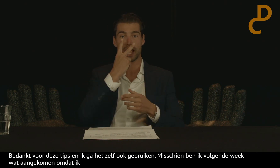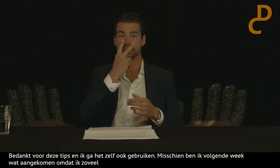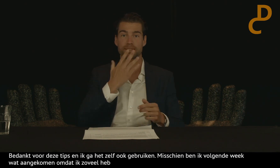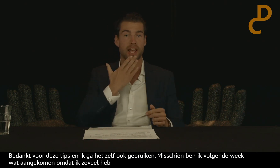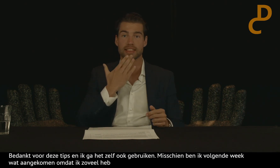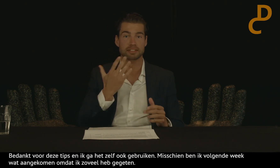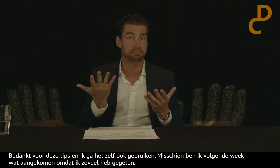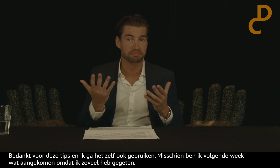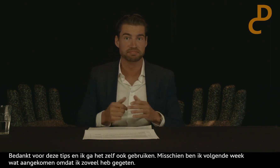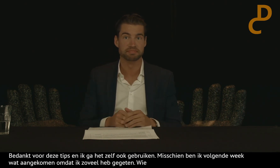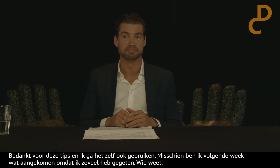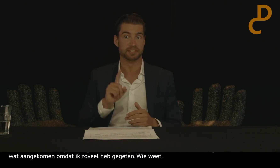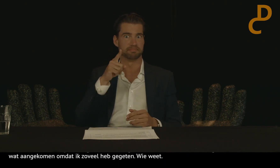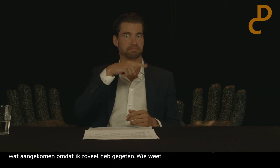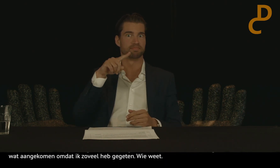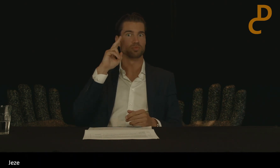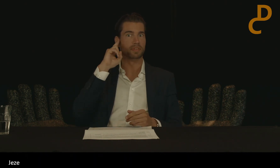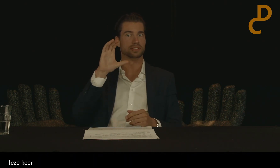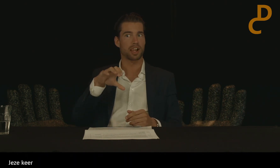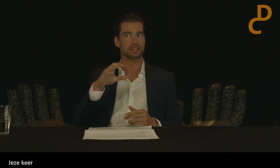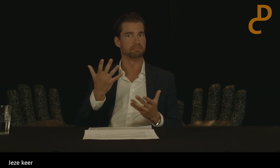En dit keer geen kijkersvragen.